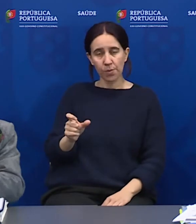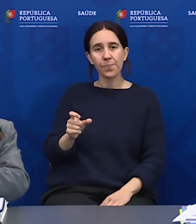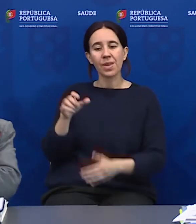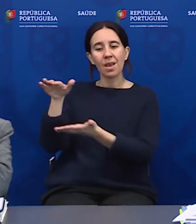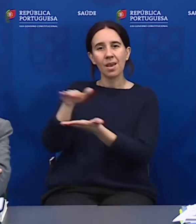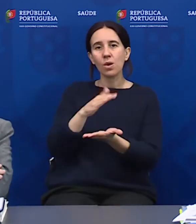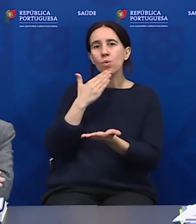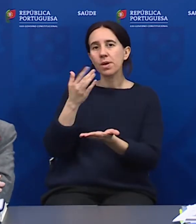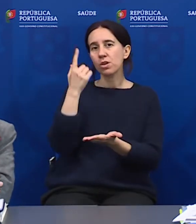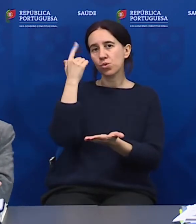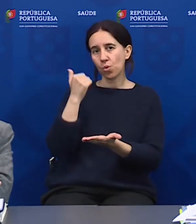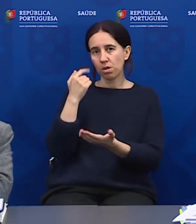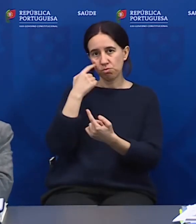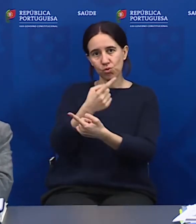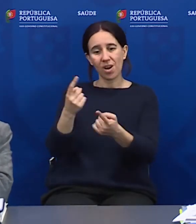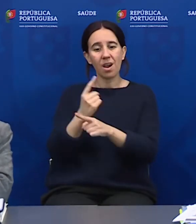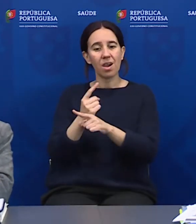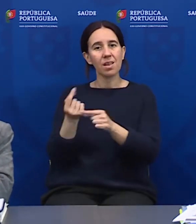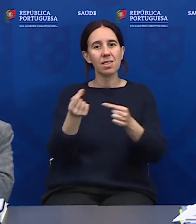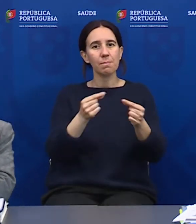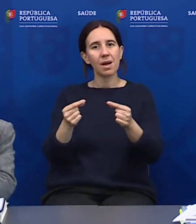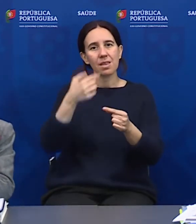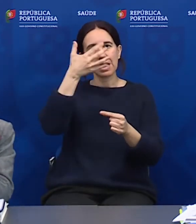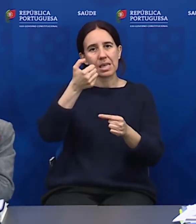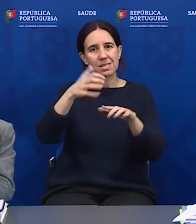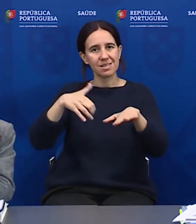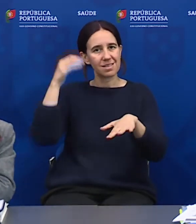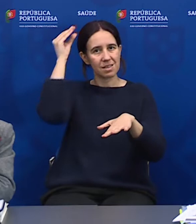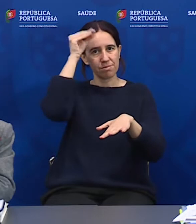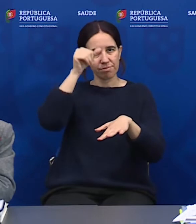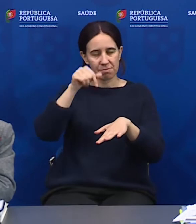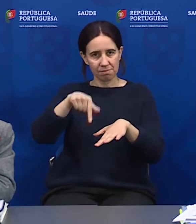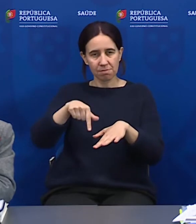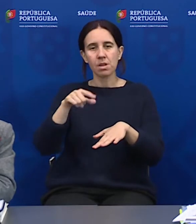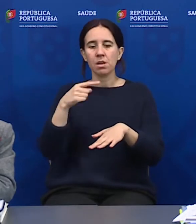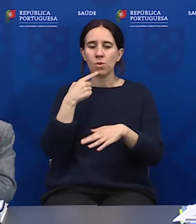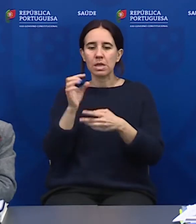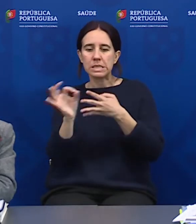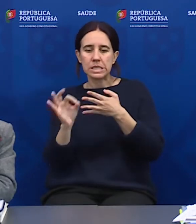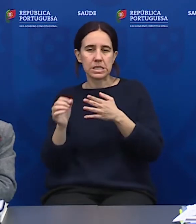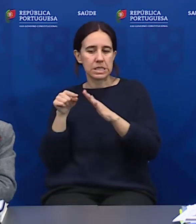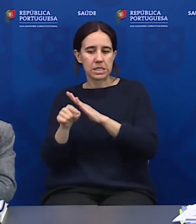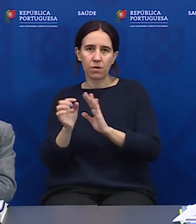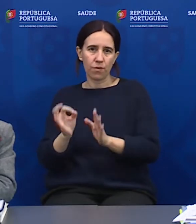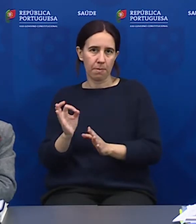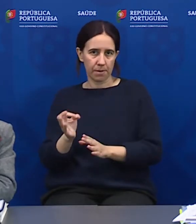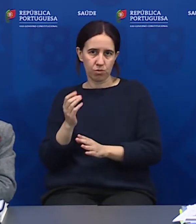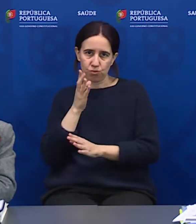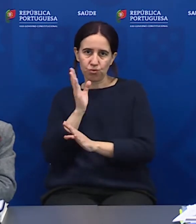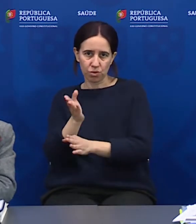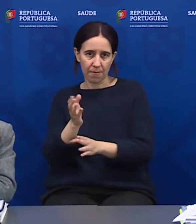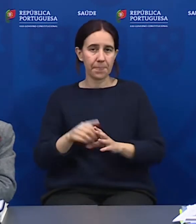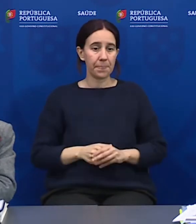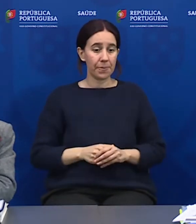encomendas efetuadas ontem no debate quinzenal e não vale a pena ser exaustivo nesta matéria. À medida que